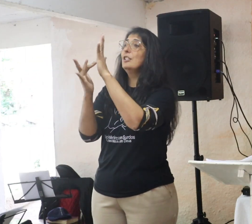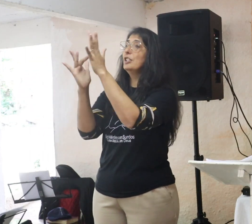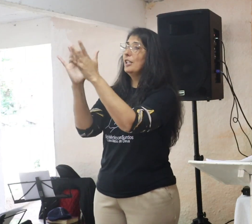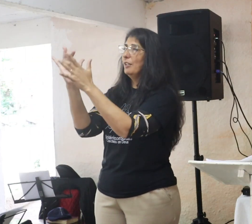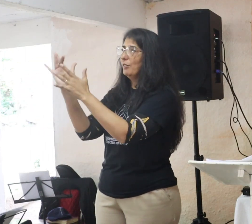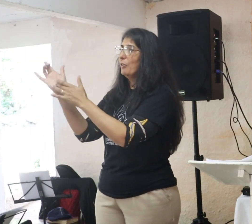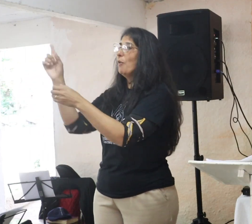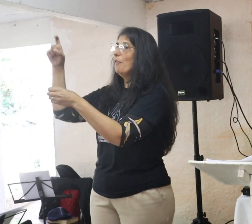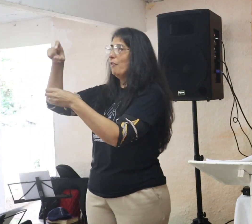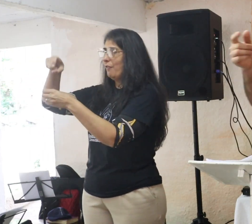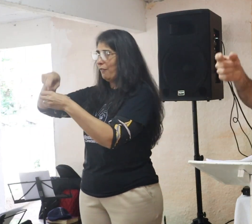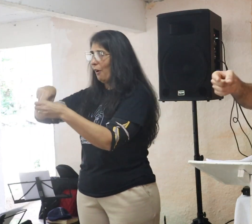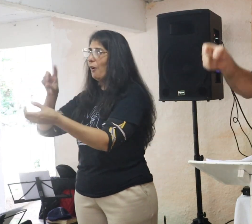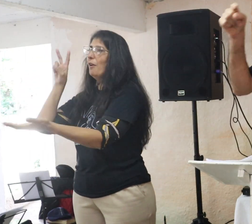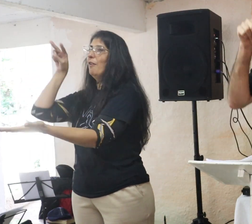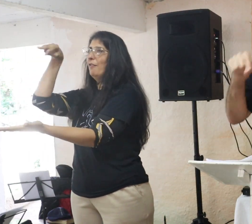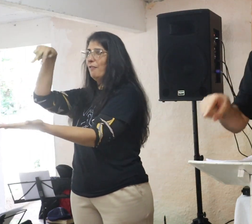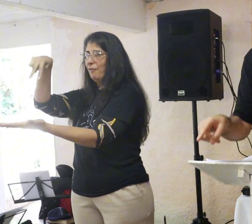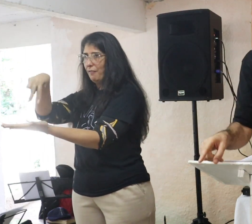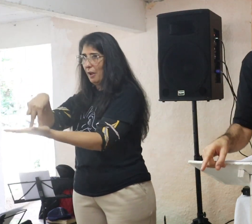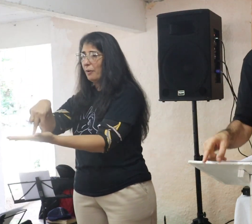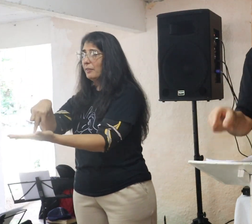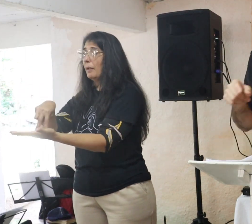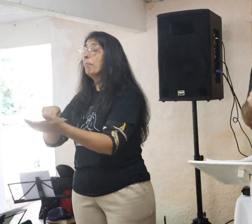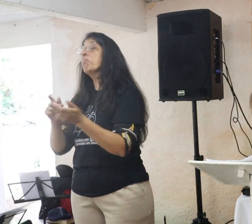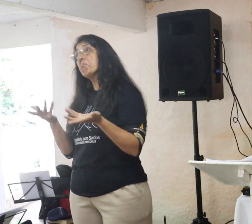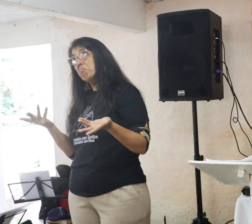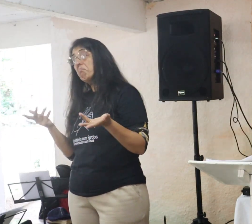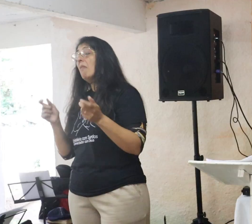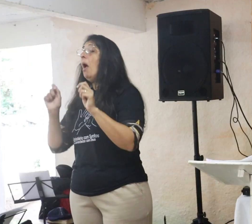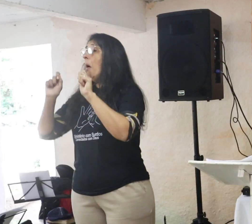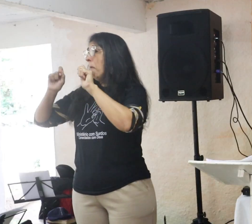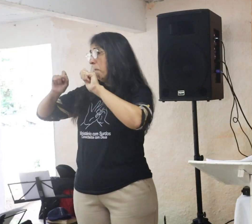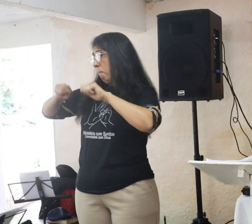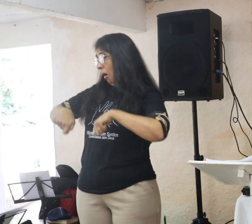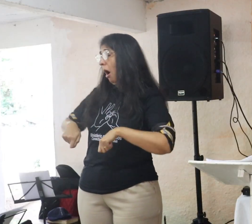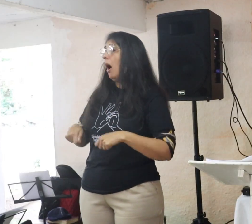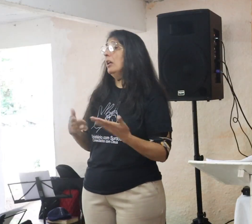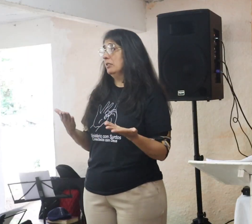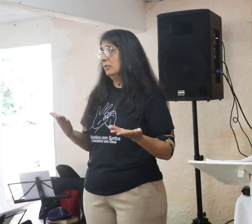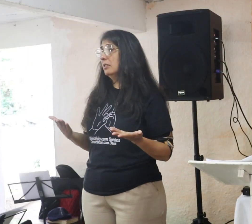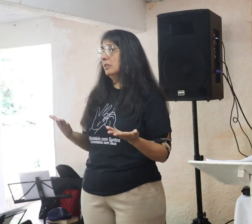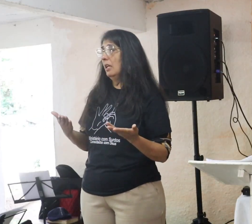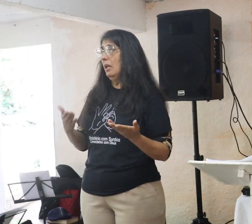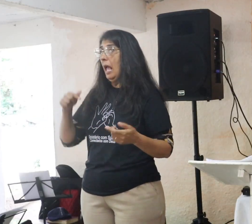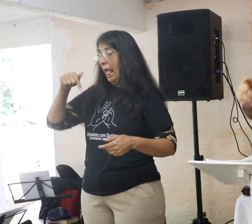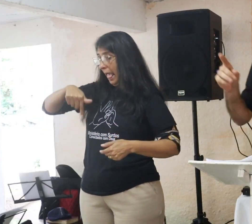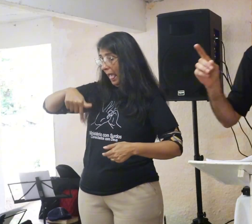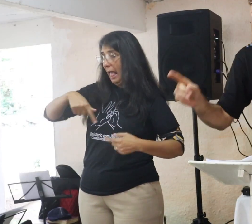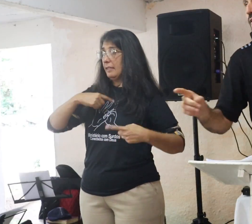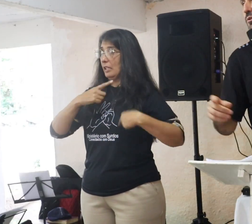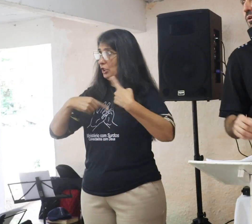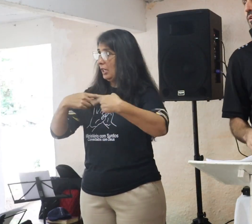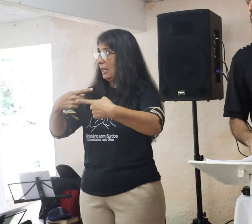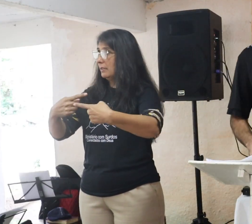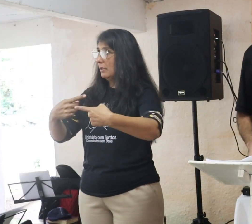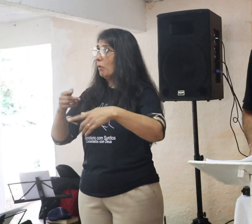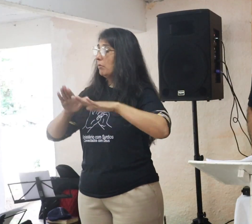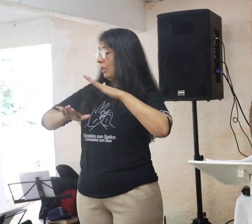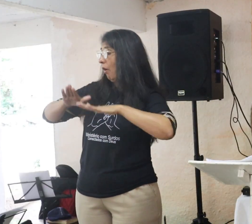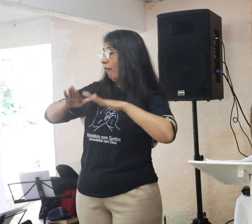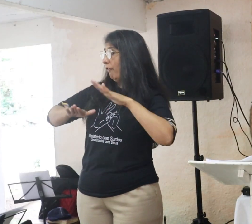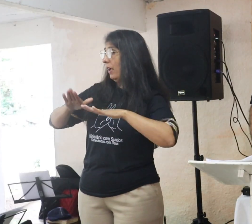sobre uma promessa que pode ser que a nossa geração seja a geração que receberá o nosso Salvador.